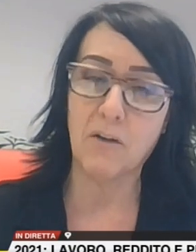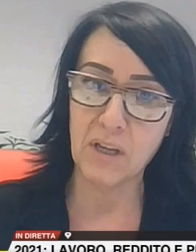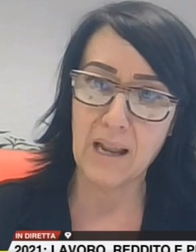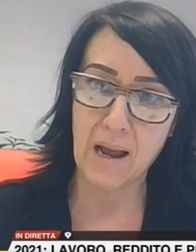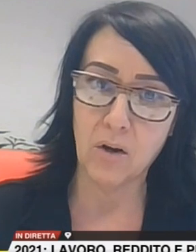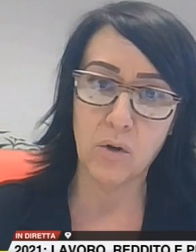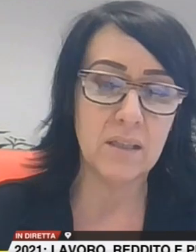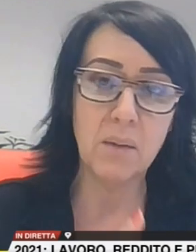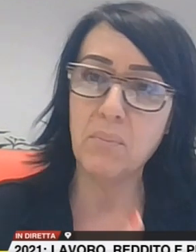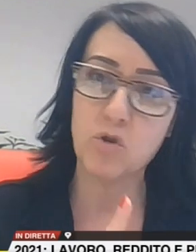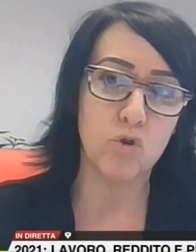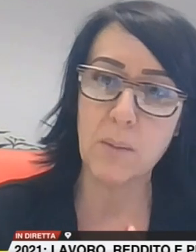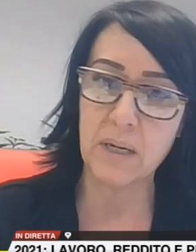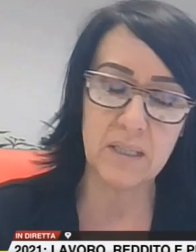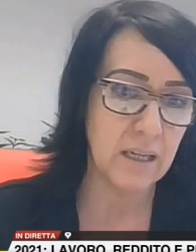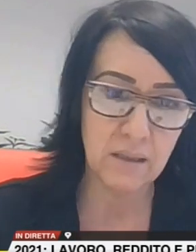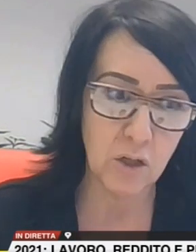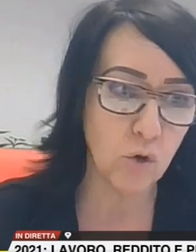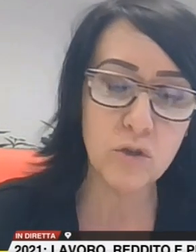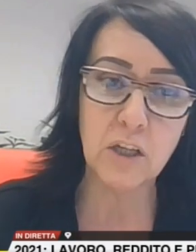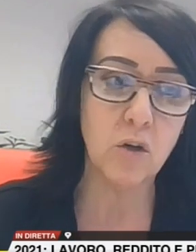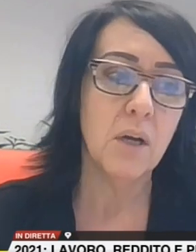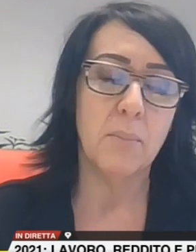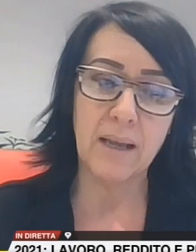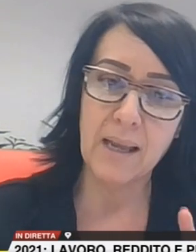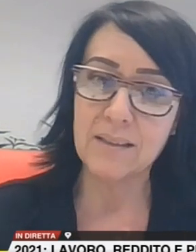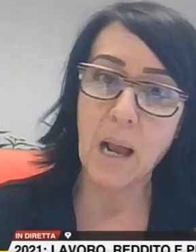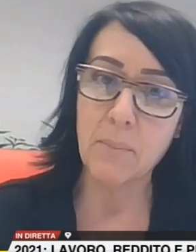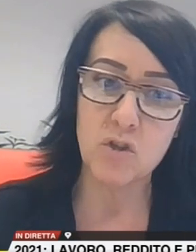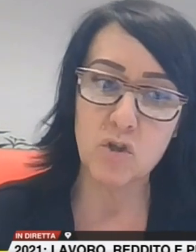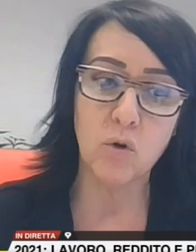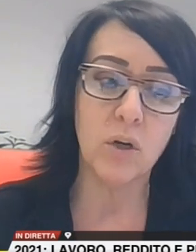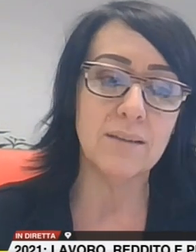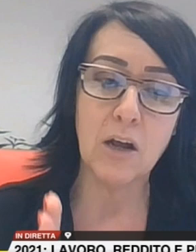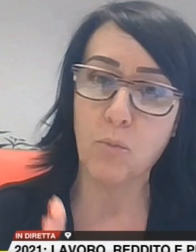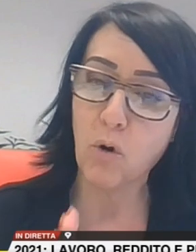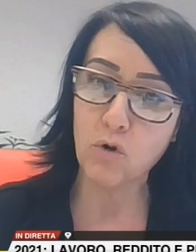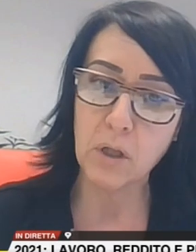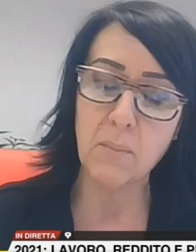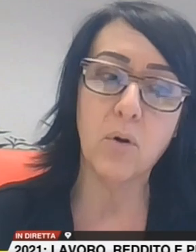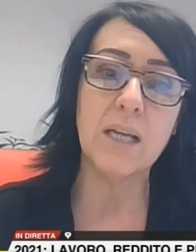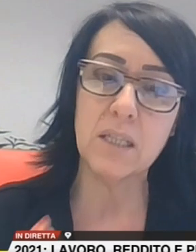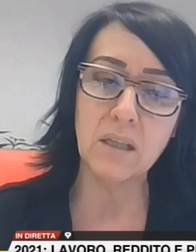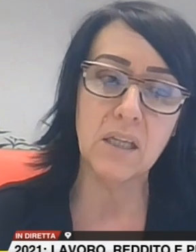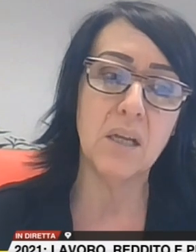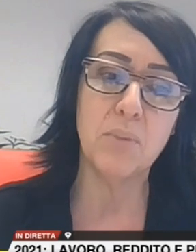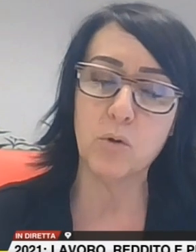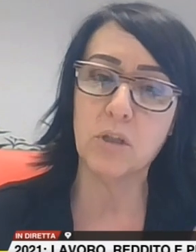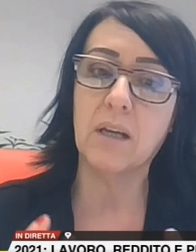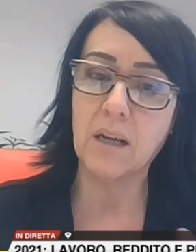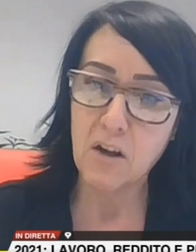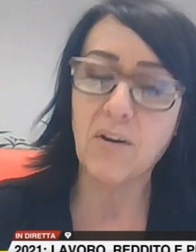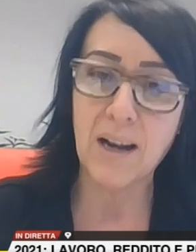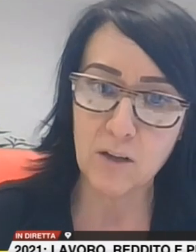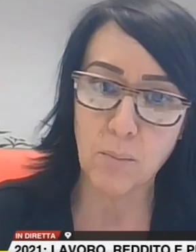a fine anno, i tempi sono sempre stretti. Io lo dico perché entrambi i gestori danno poco tempo ai cittadini per